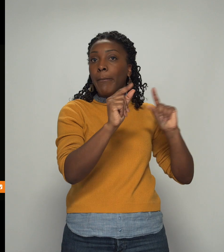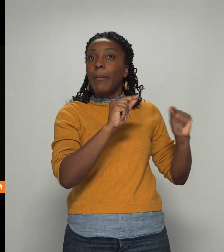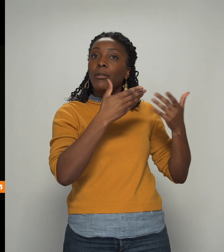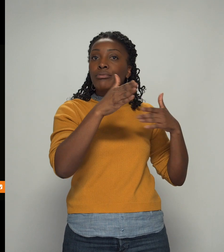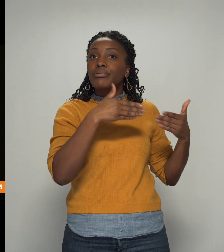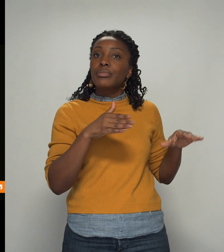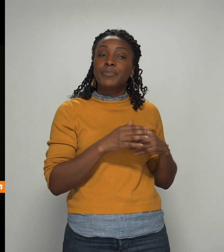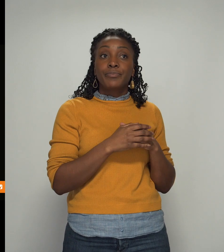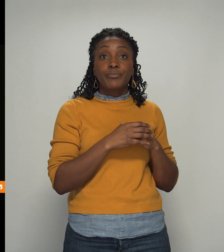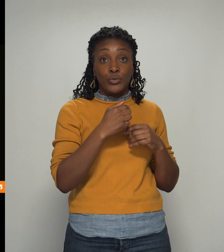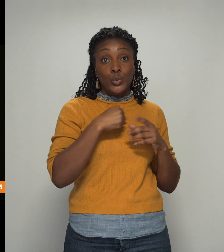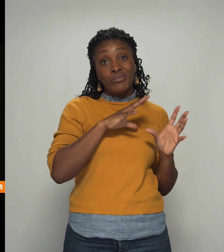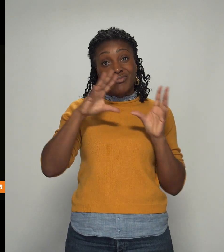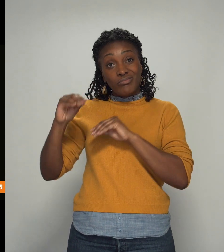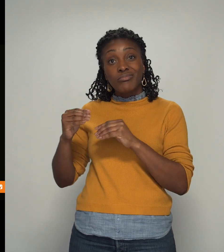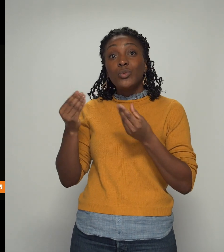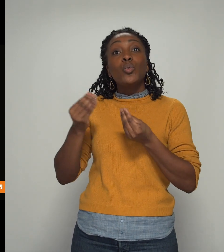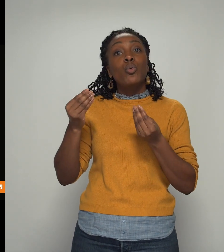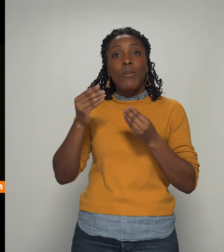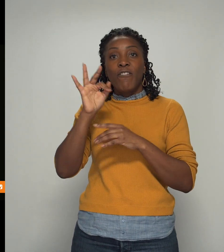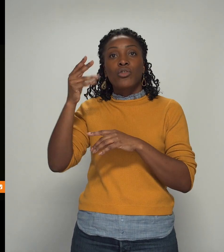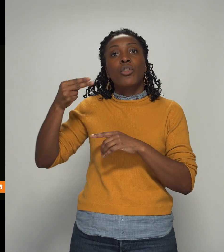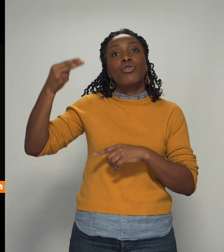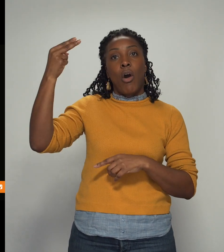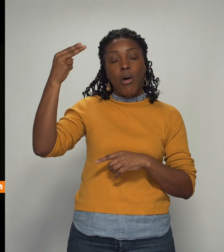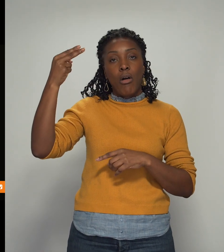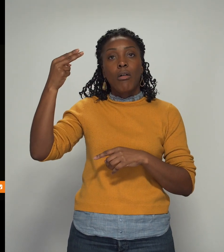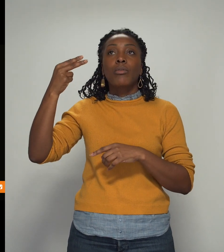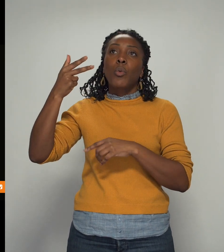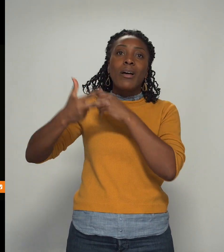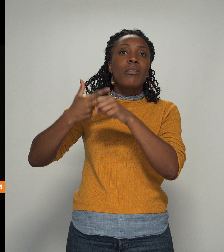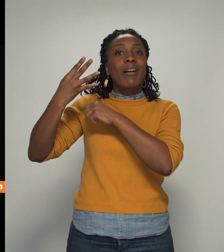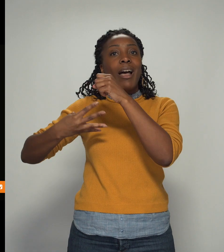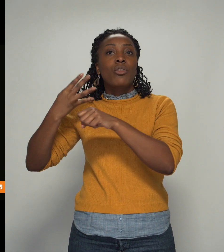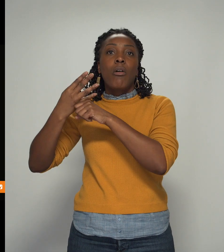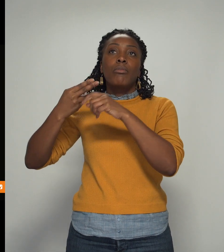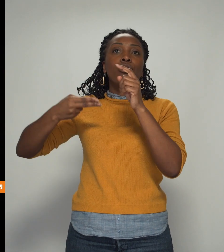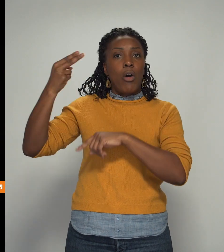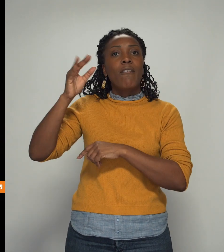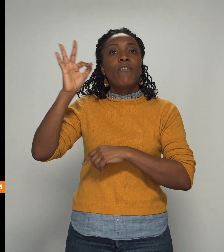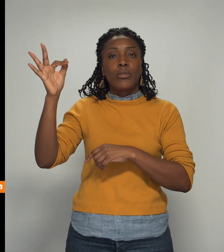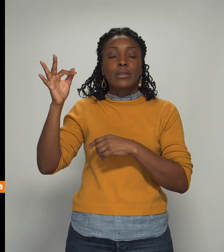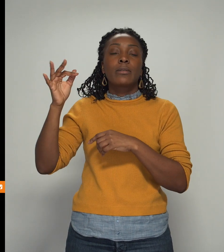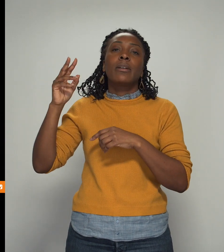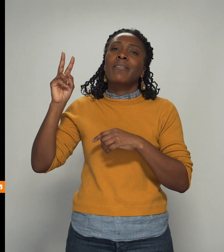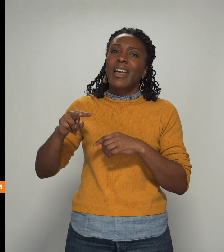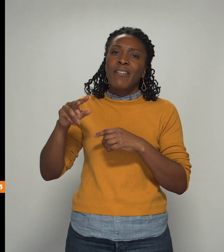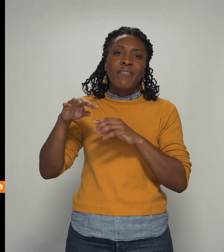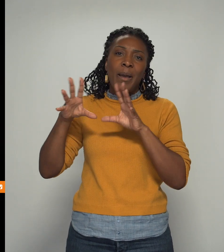ce foyer. On arrive dans le nord de la France. Et on passe 2, 3 ans, 4 ans dans le nord de la France où on connaît une grosse crise